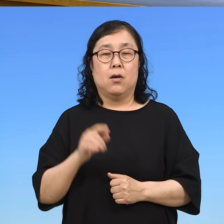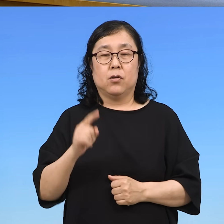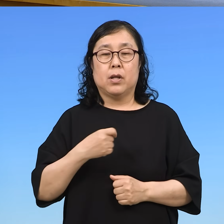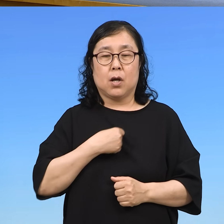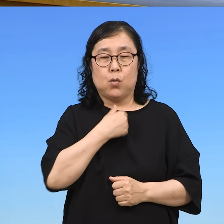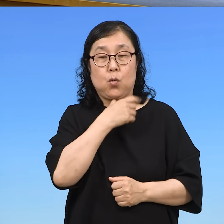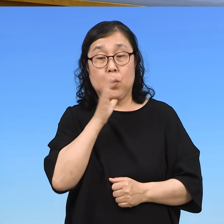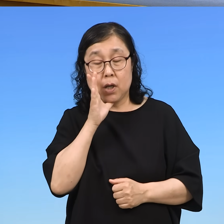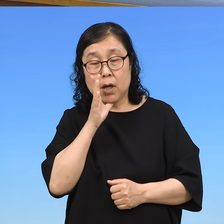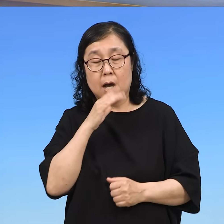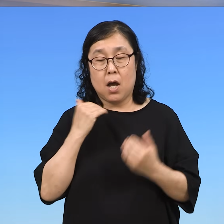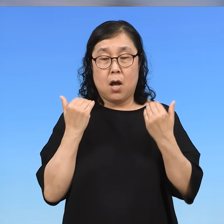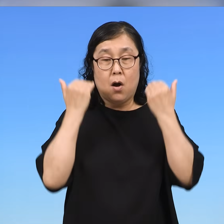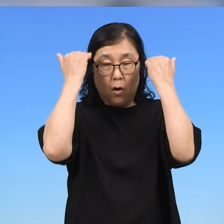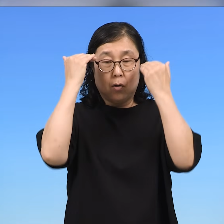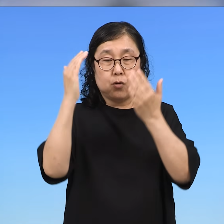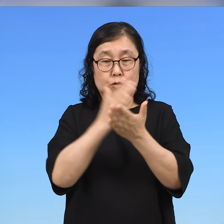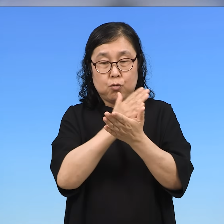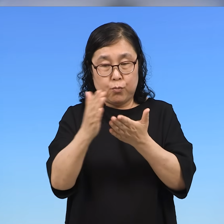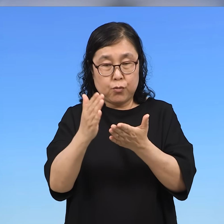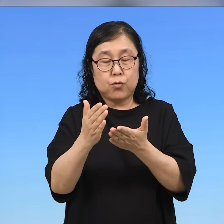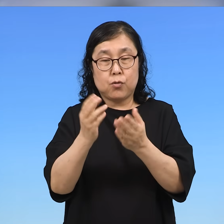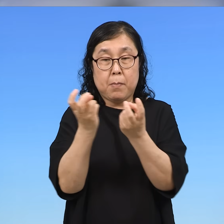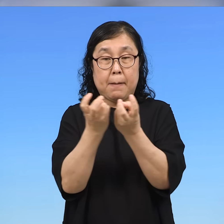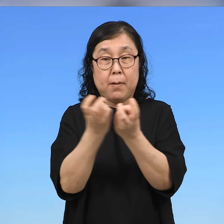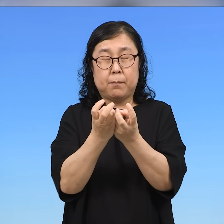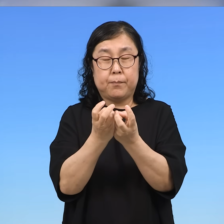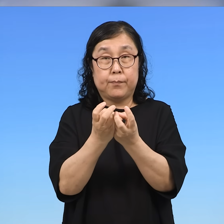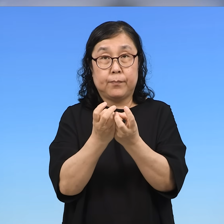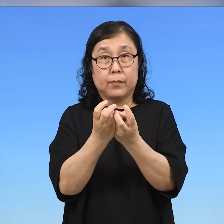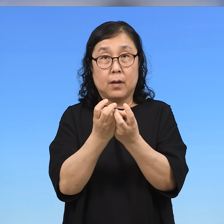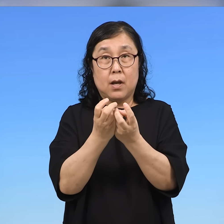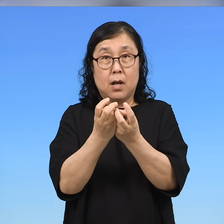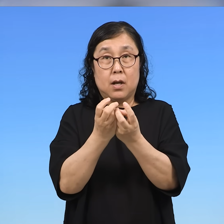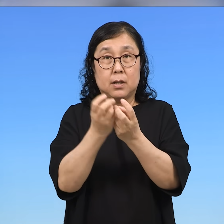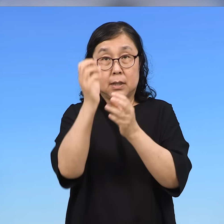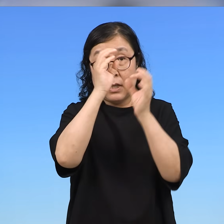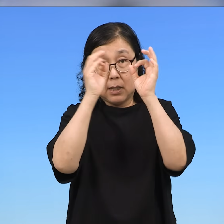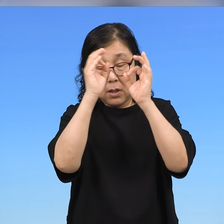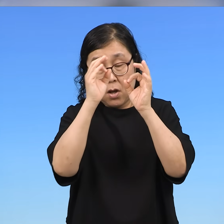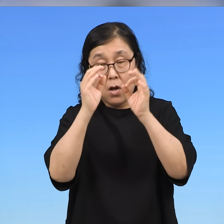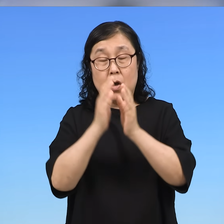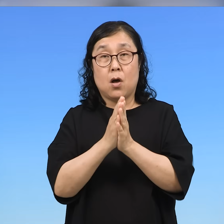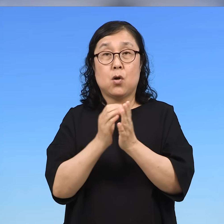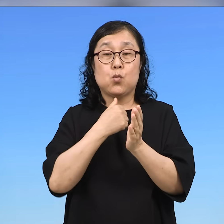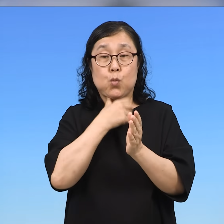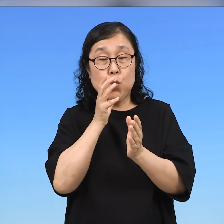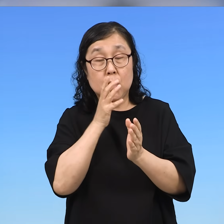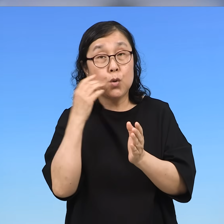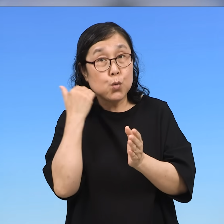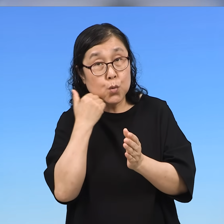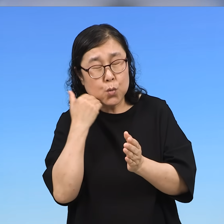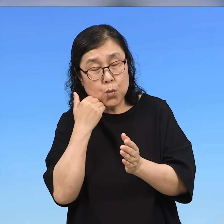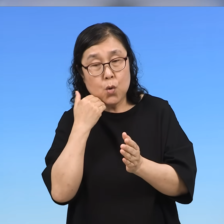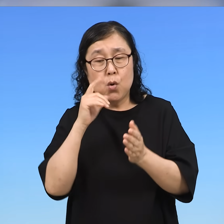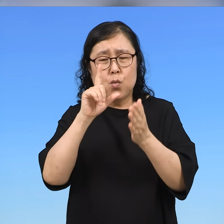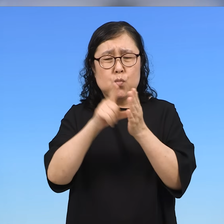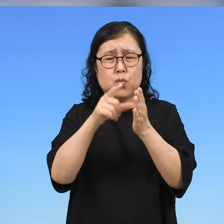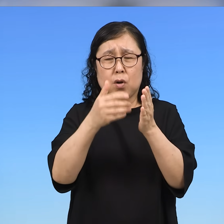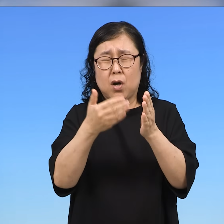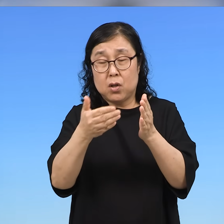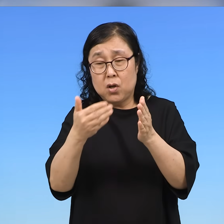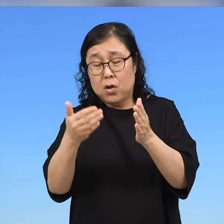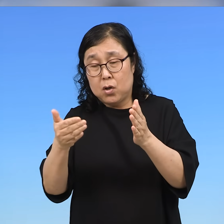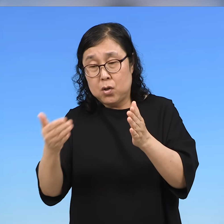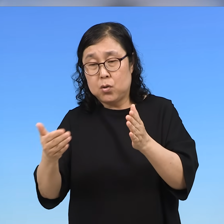찾았습니다. 누가 노인인지 아십니까? 앞에 염려만 있는 사람. 시간이 갈수록 그저